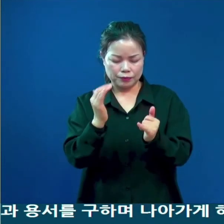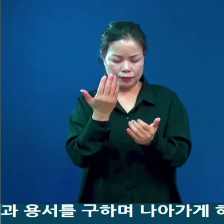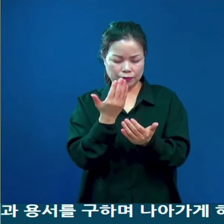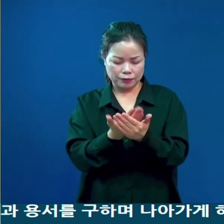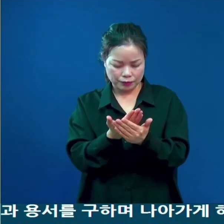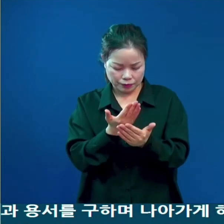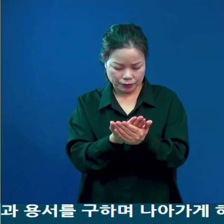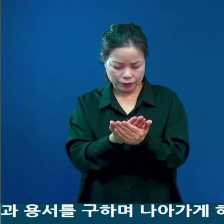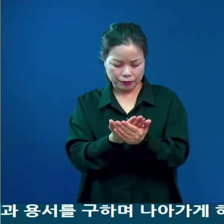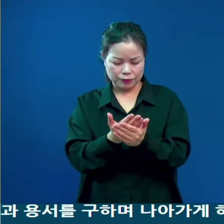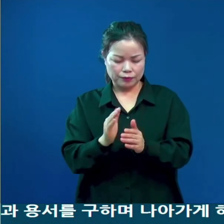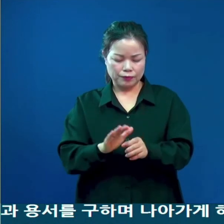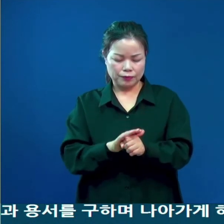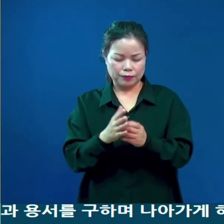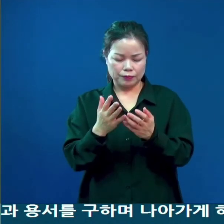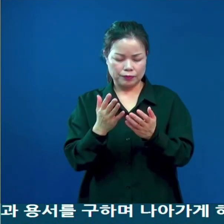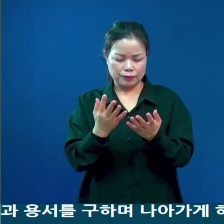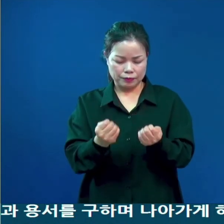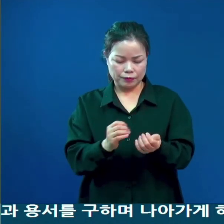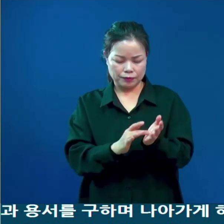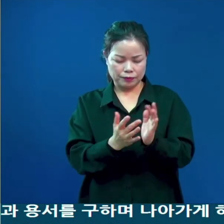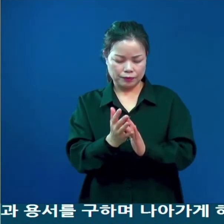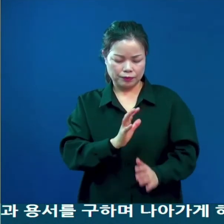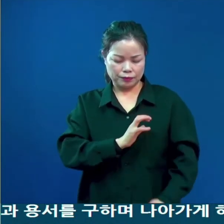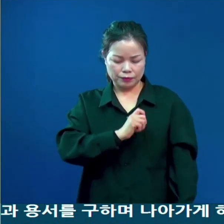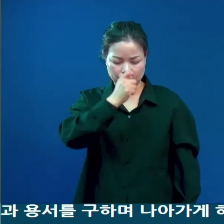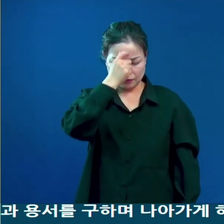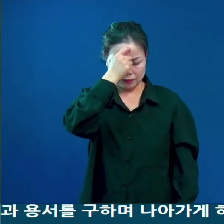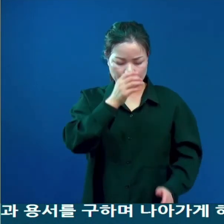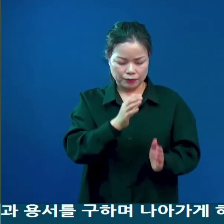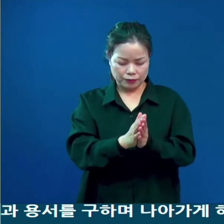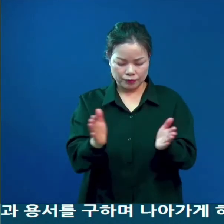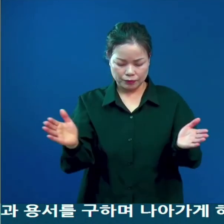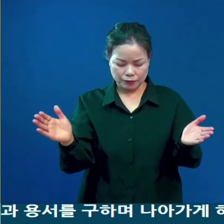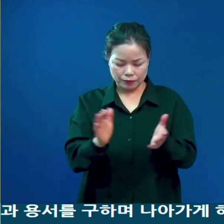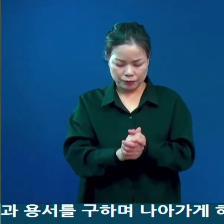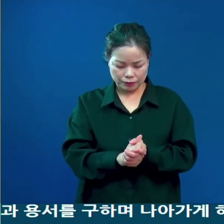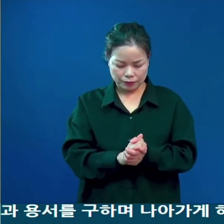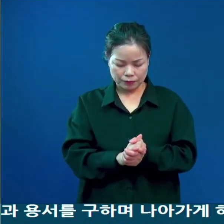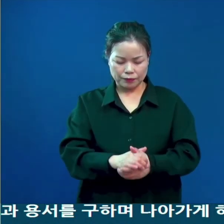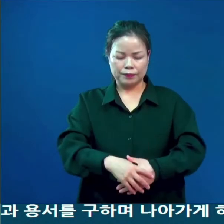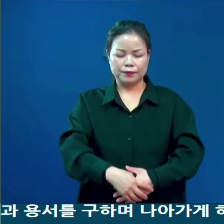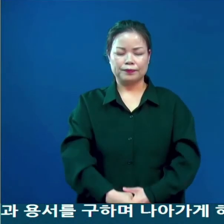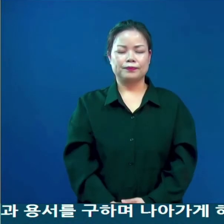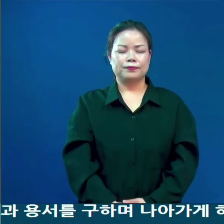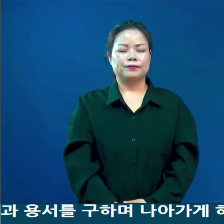주옵소서. 사랑 많으신 예수님 이름으로 기도하옵나이다. 아멘.